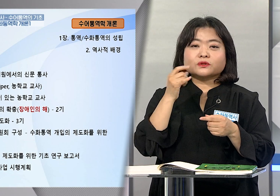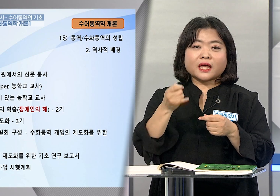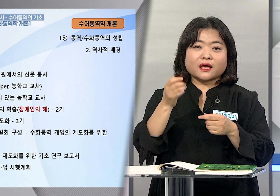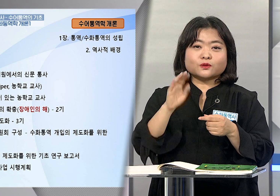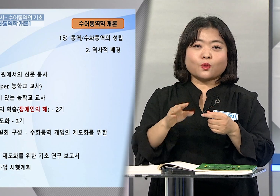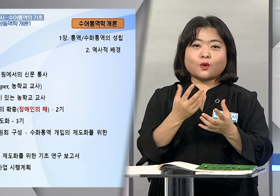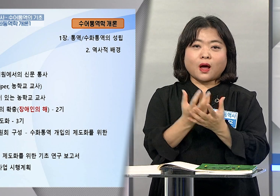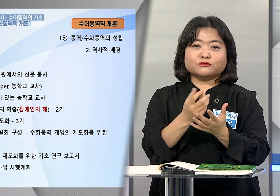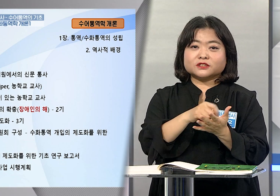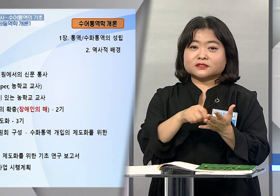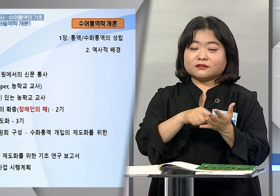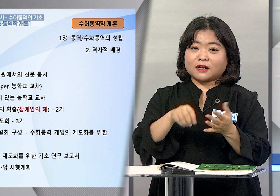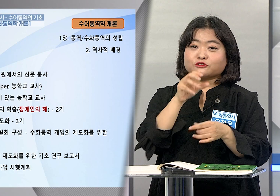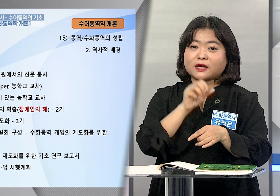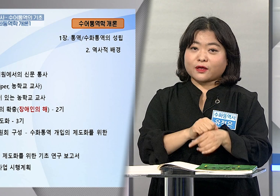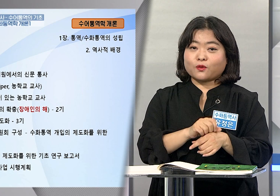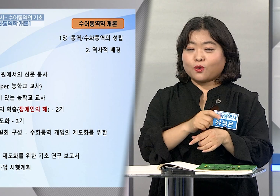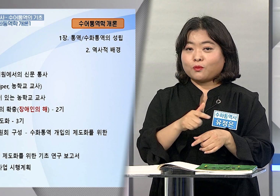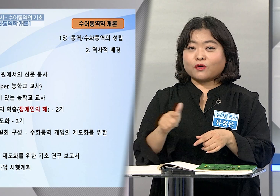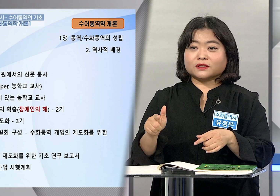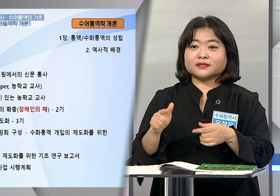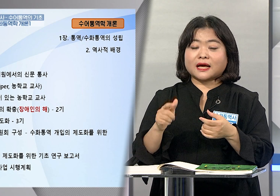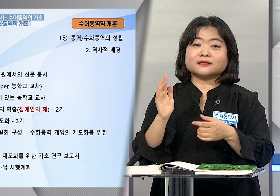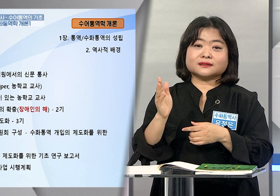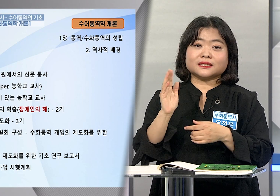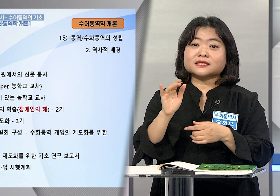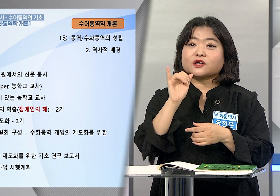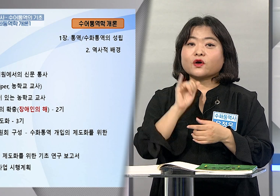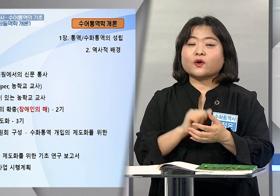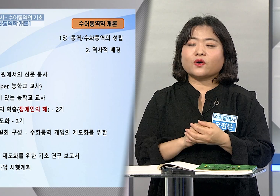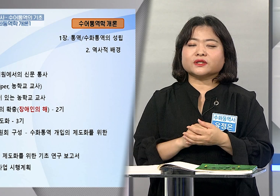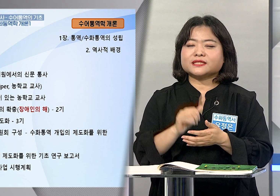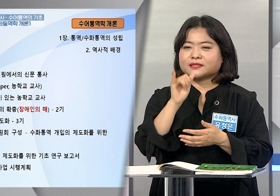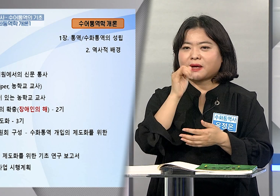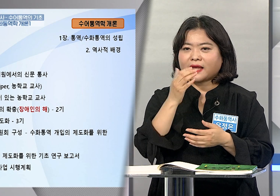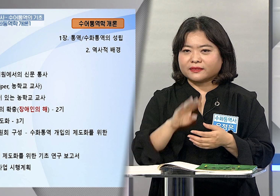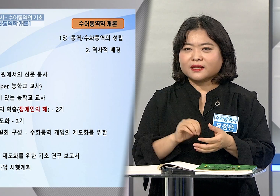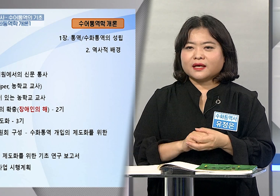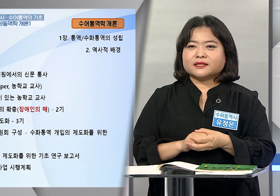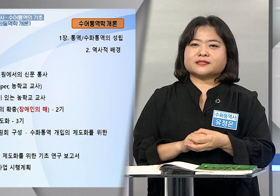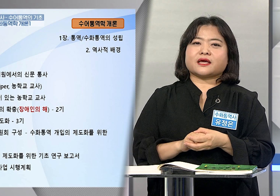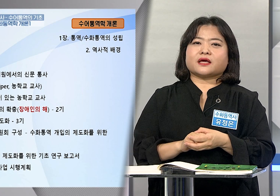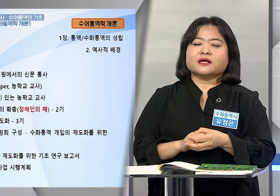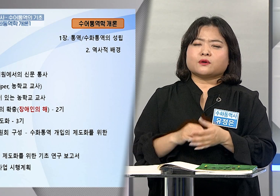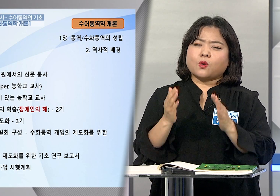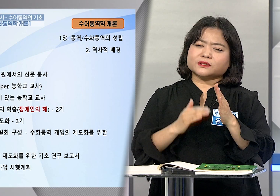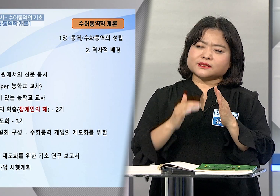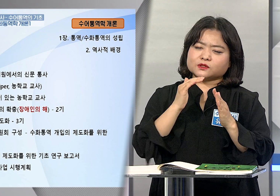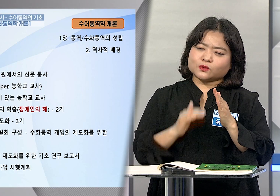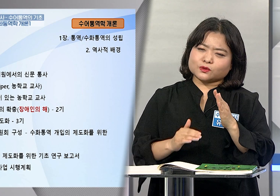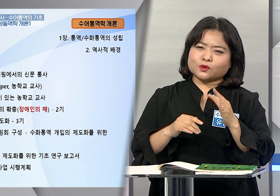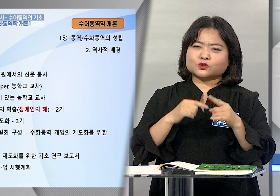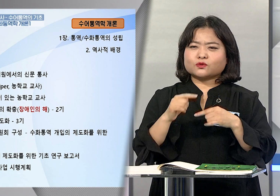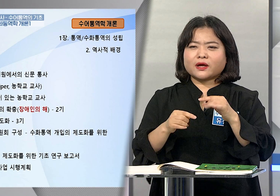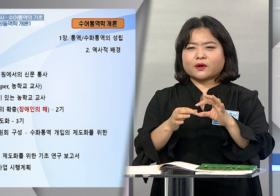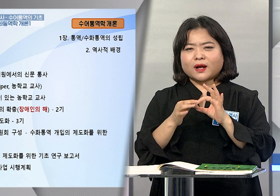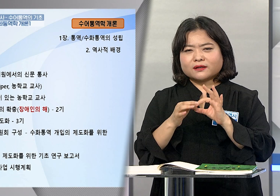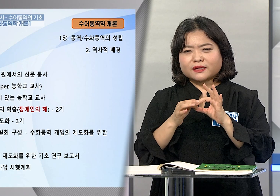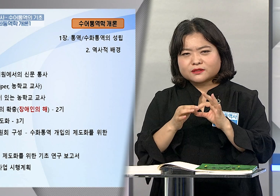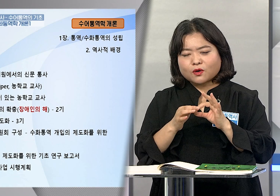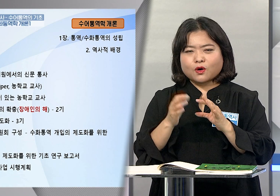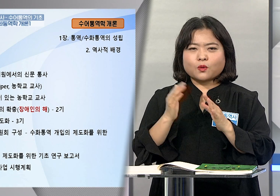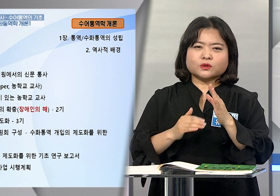말을 못해도 한문을 쓰는 건 아주 잘했고 뭐 이런 이야기들이 있지만 이제 공식적으로